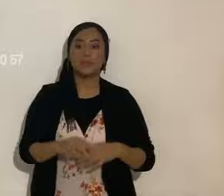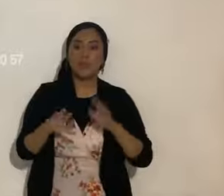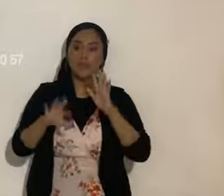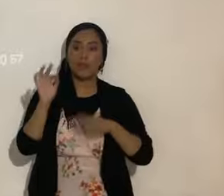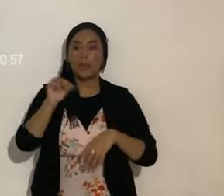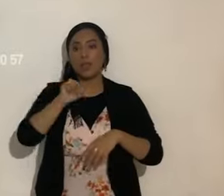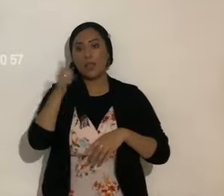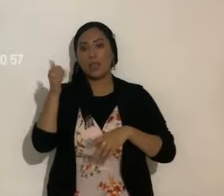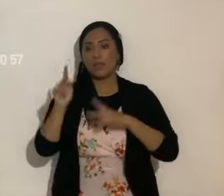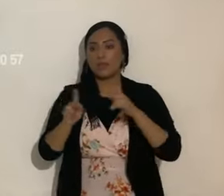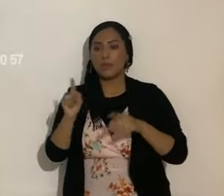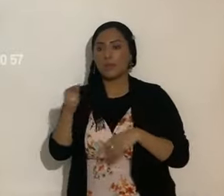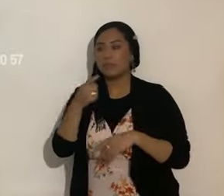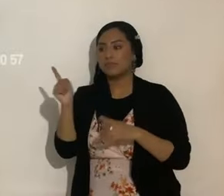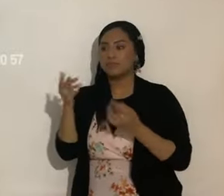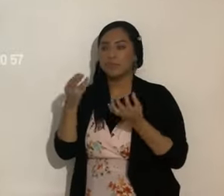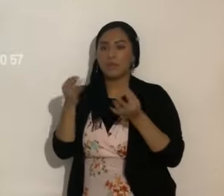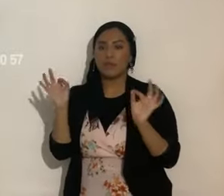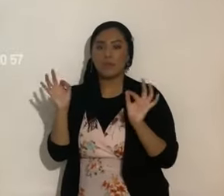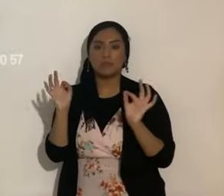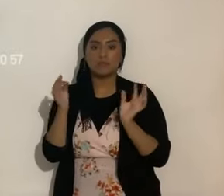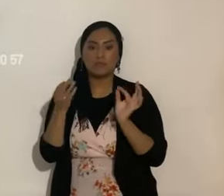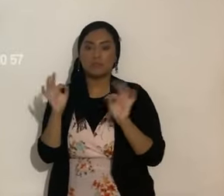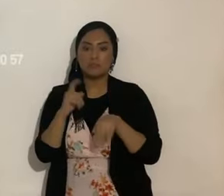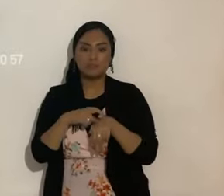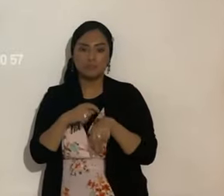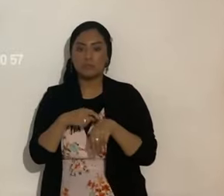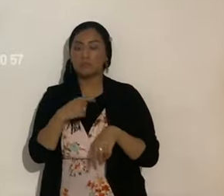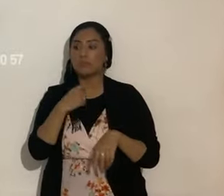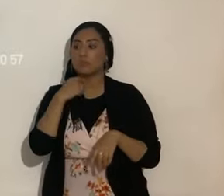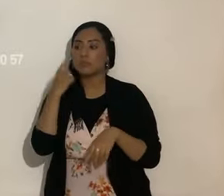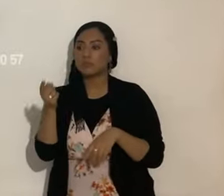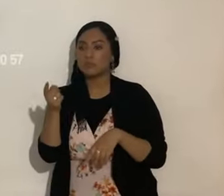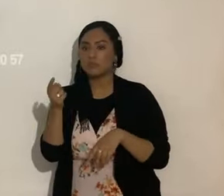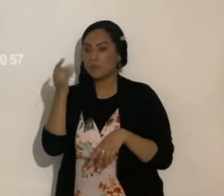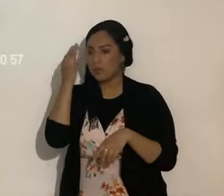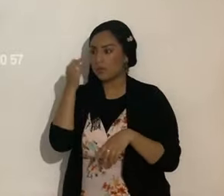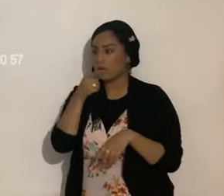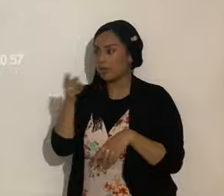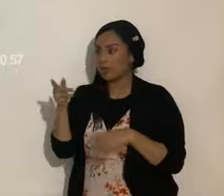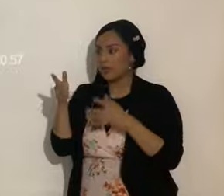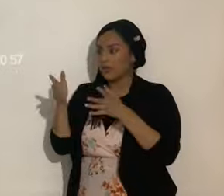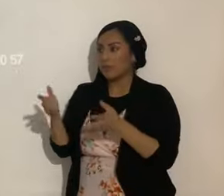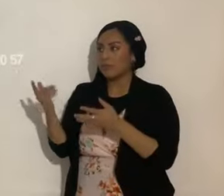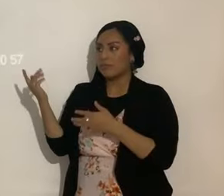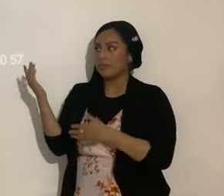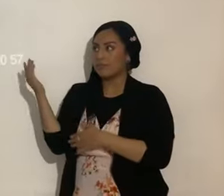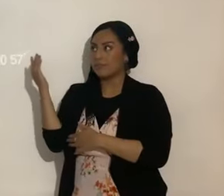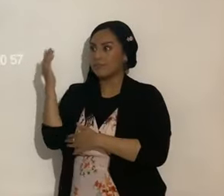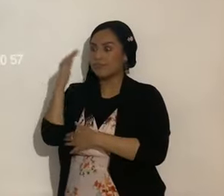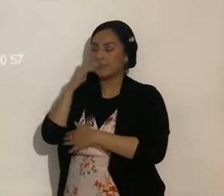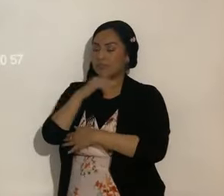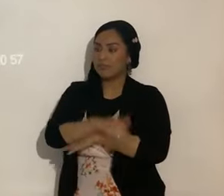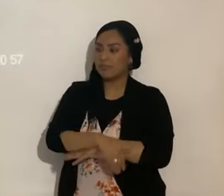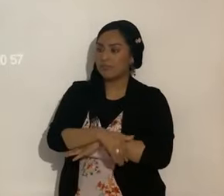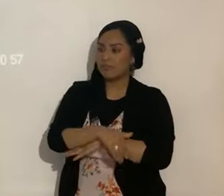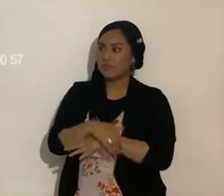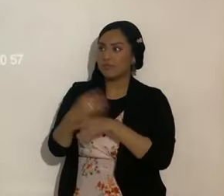otros que estaban desocupados, o sea, también estaban desocupados, y les dijo, ¿por qué estás aquí todo el día desocupados?